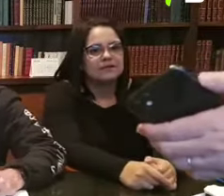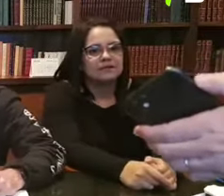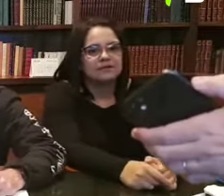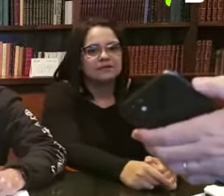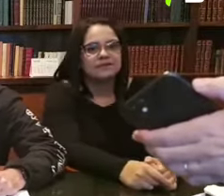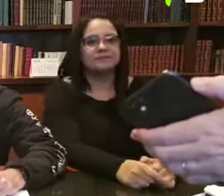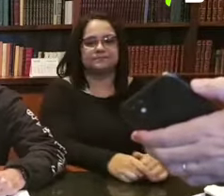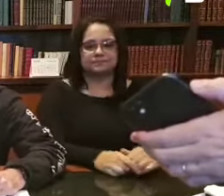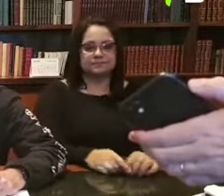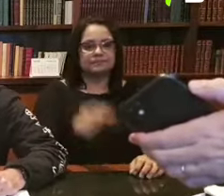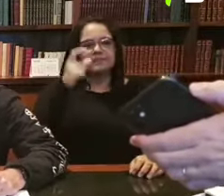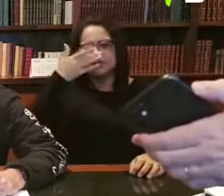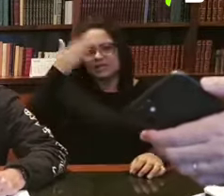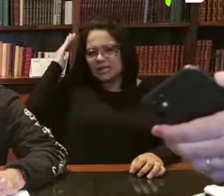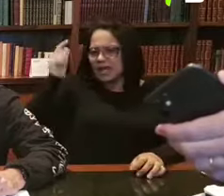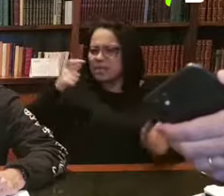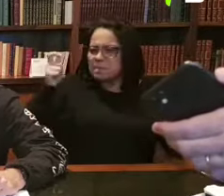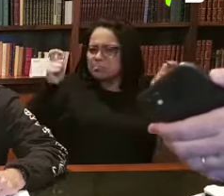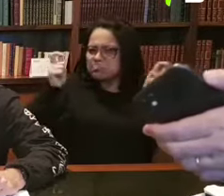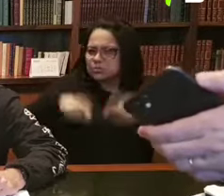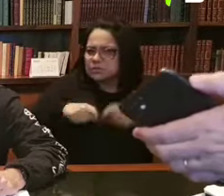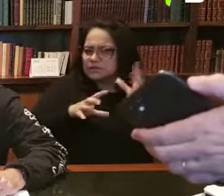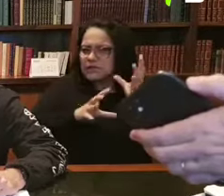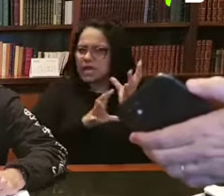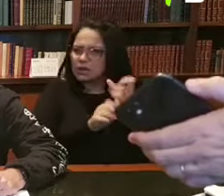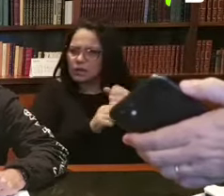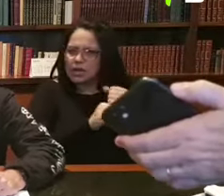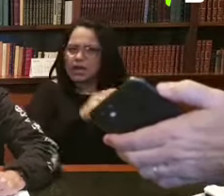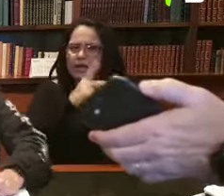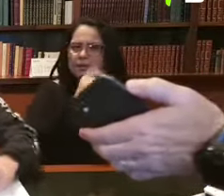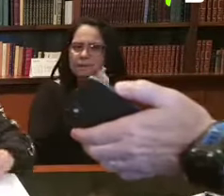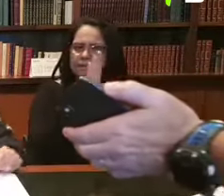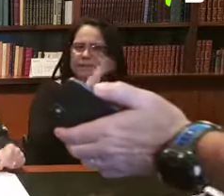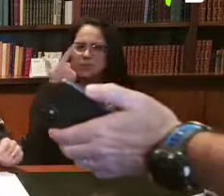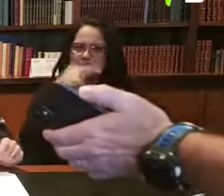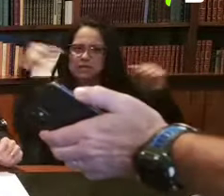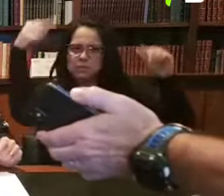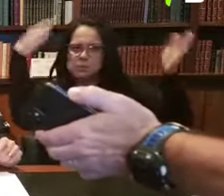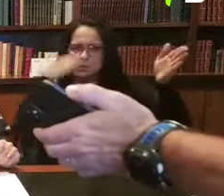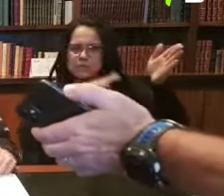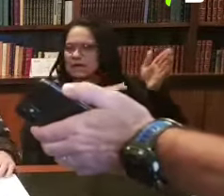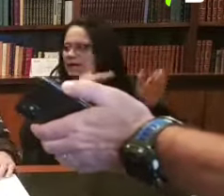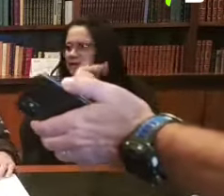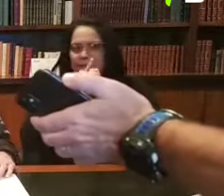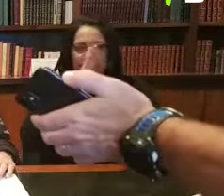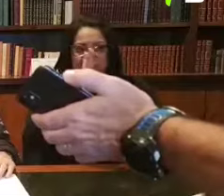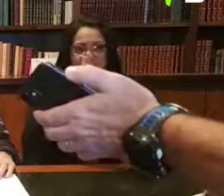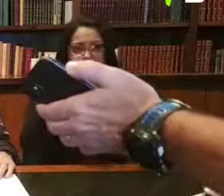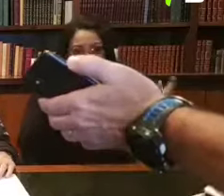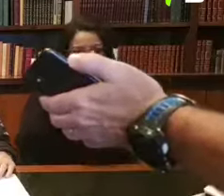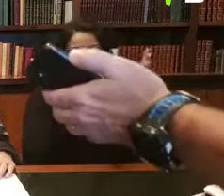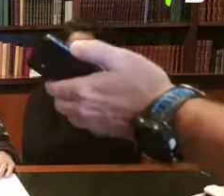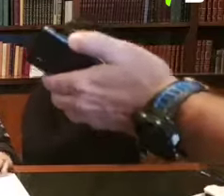paulo guedes é possível calcular e aí o cálculo é